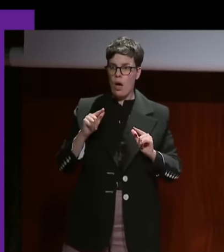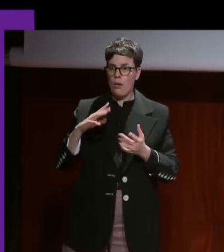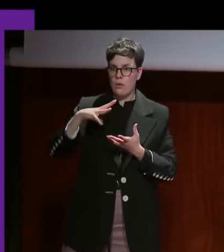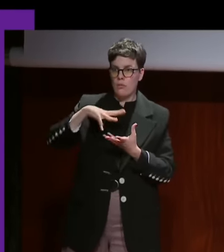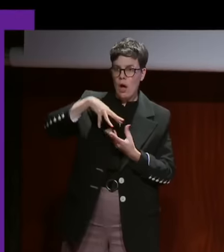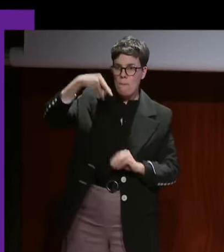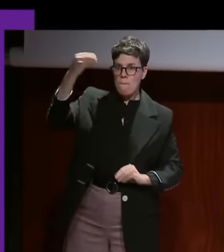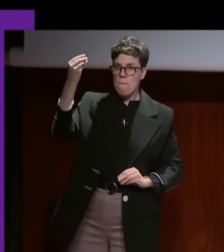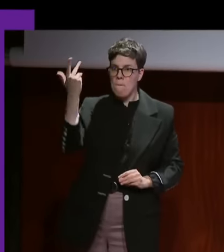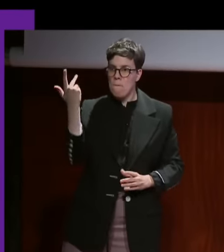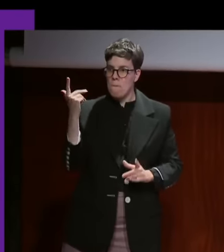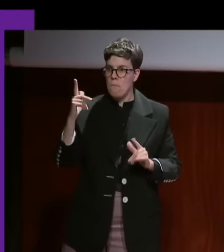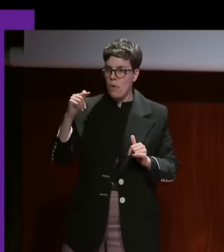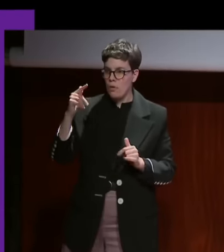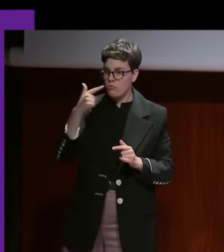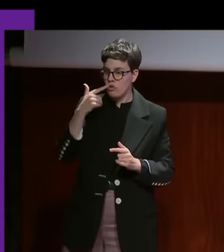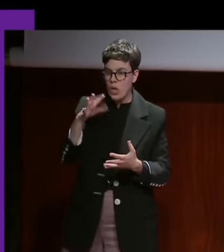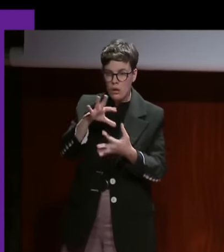quand une parole est donnée,